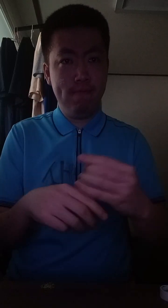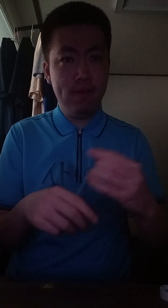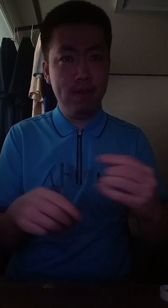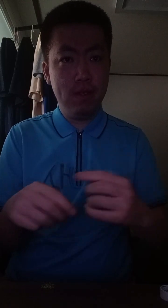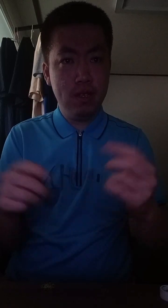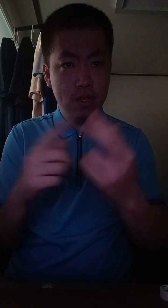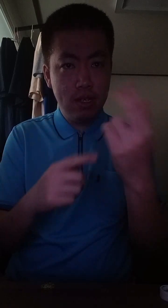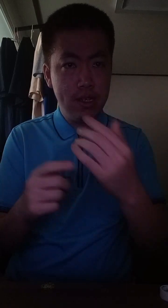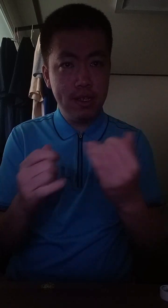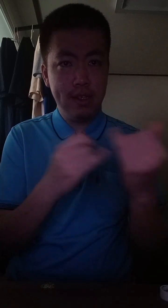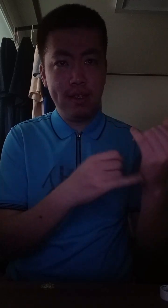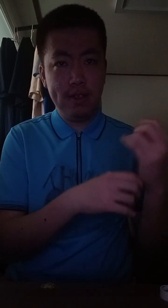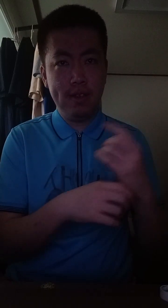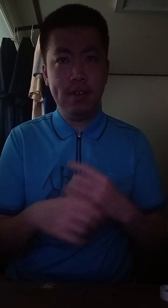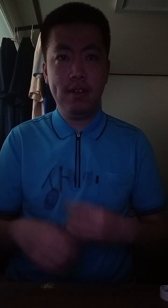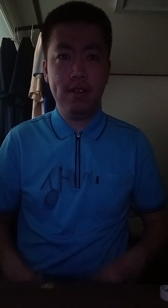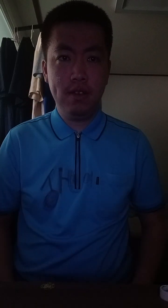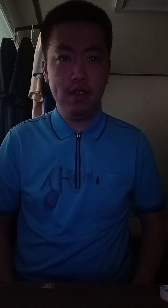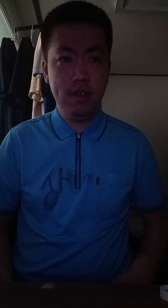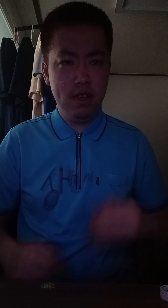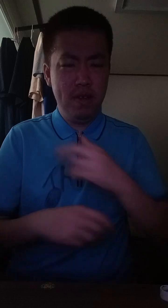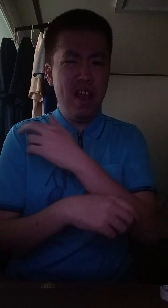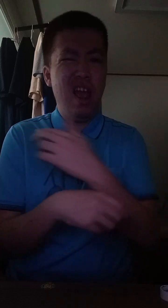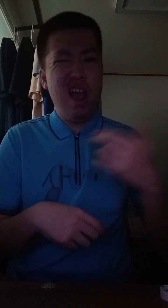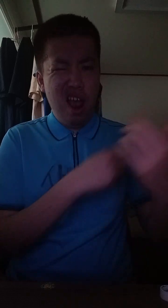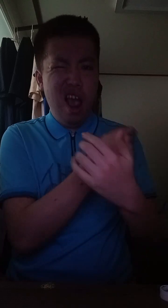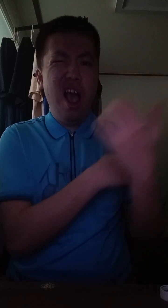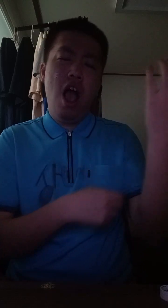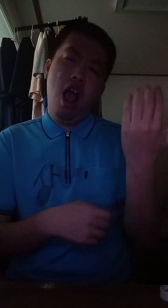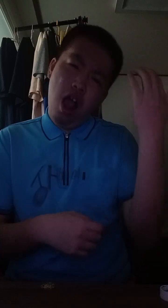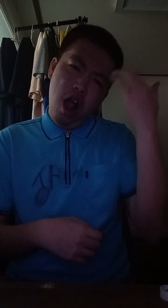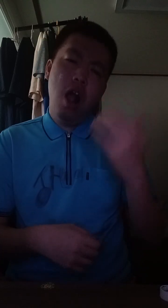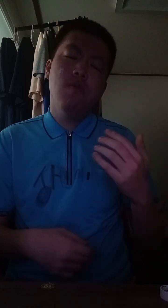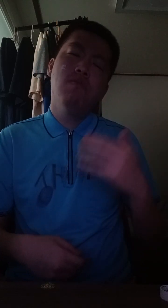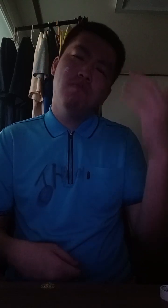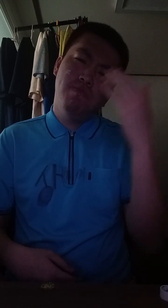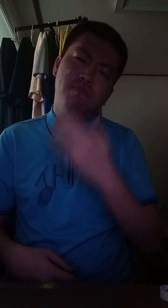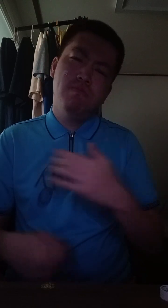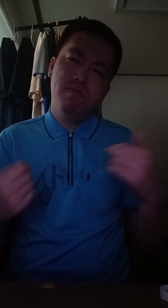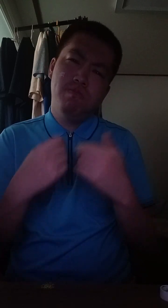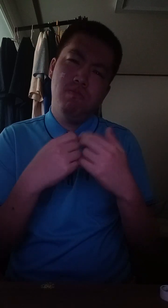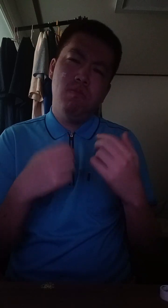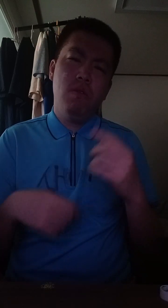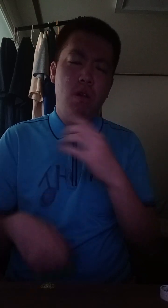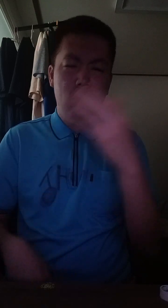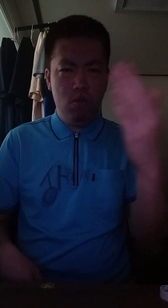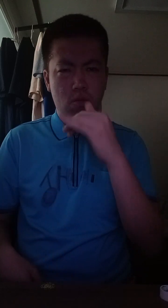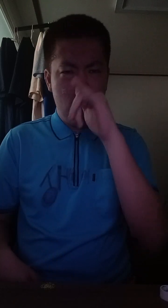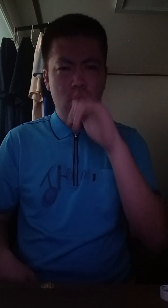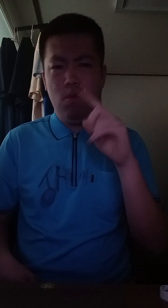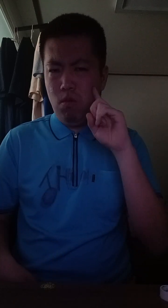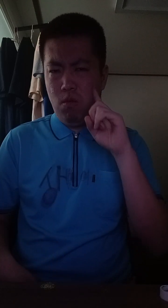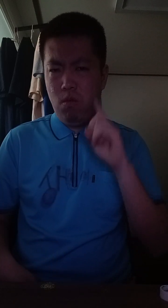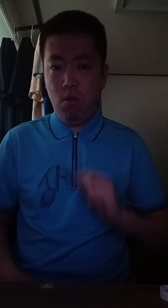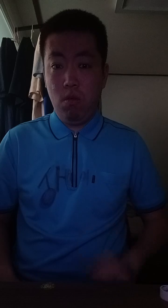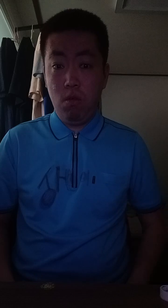상시 배치하기로 했습니다. 팔과 어깨에 타박상을 입은 아이는 정신적인 충격을 받은 것으로 전해졌습니다. 피해 아이의